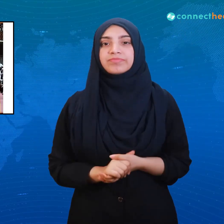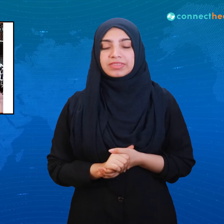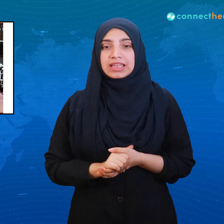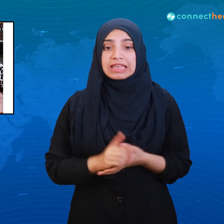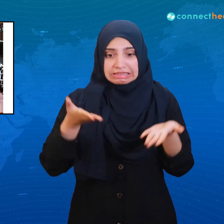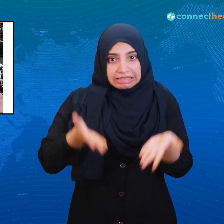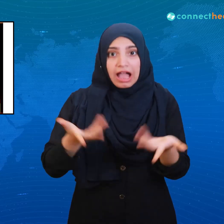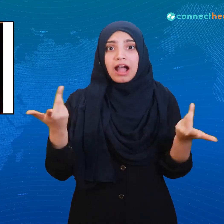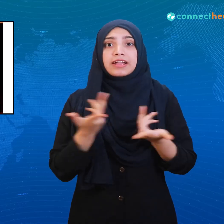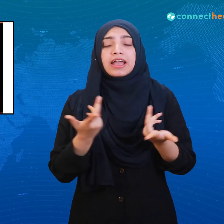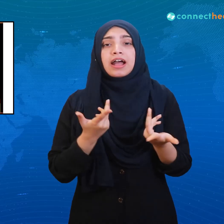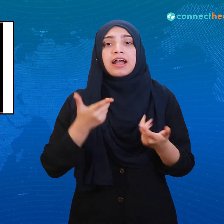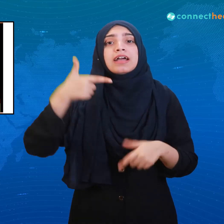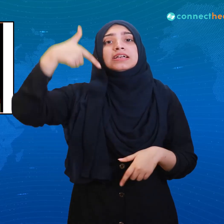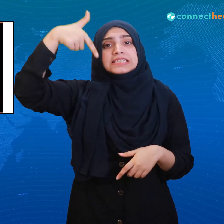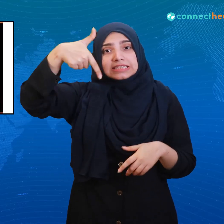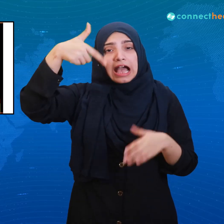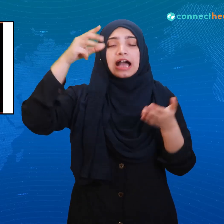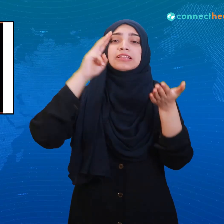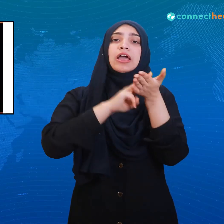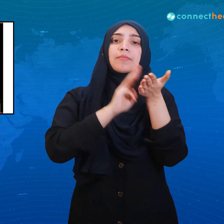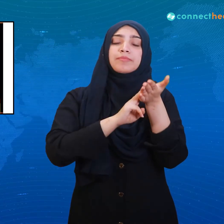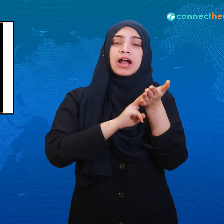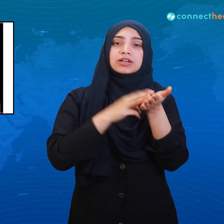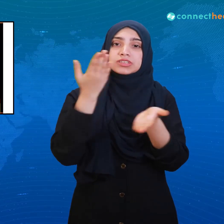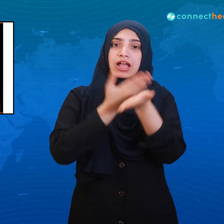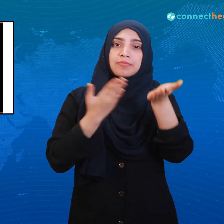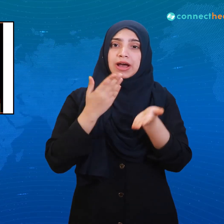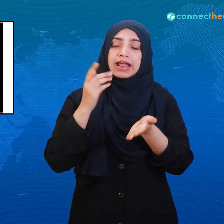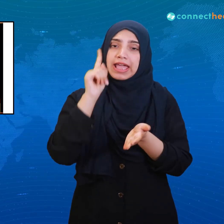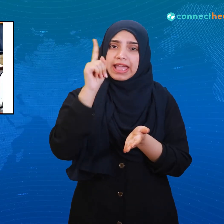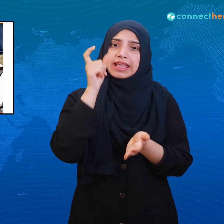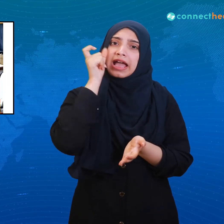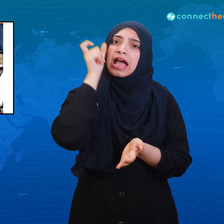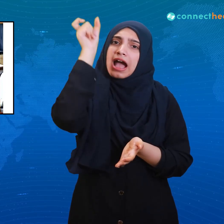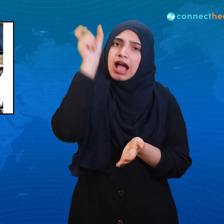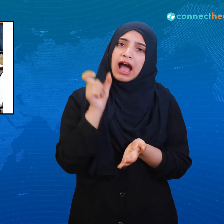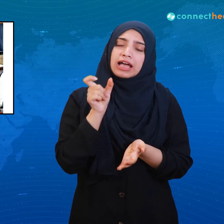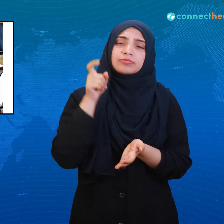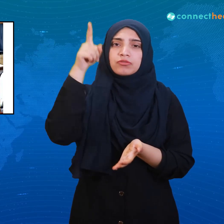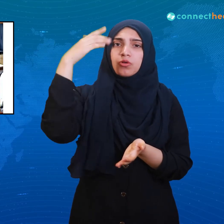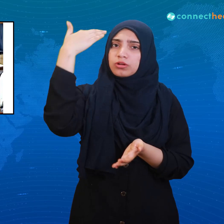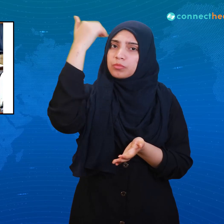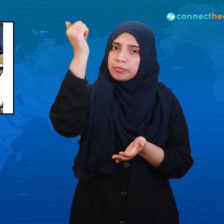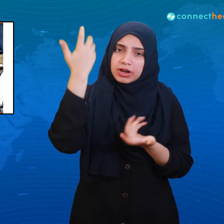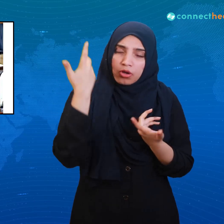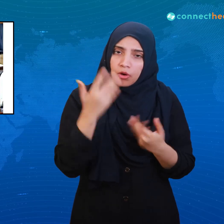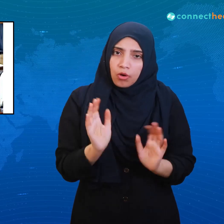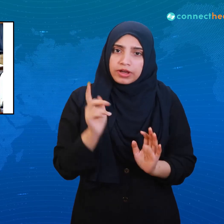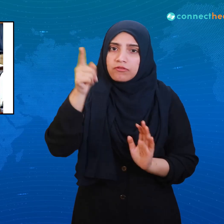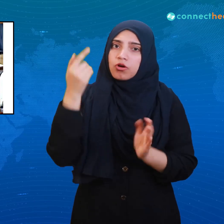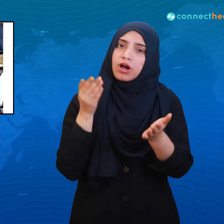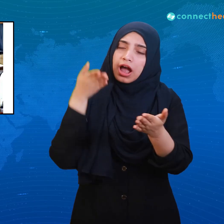7 मार्च को हमारे एक सफीर साहब को एक ऑफिशियल मीटिंग में तलब किया जाता है, का अटेंड करते